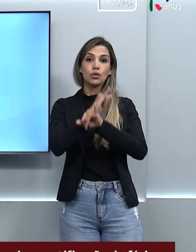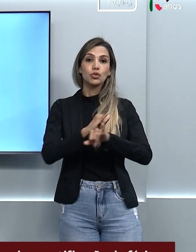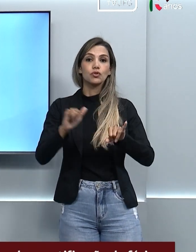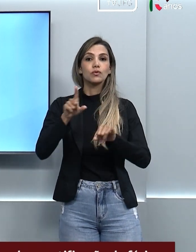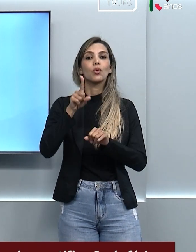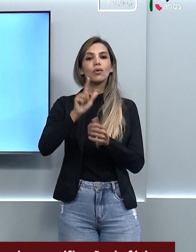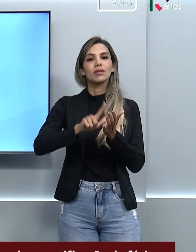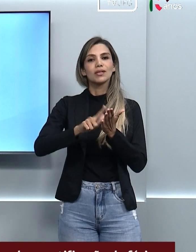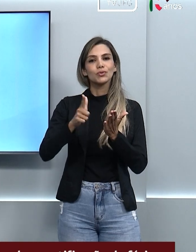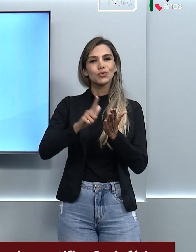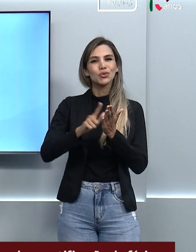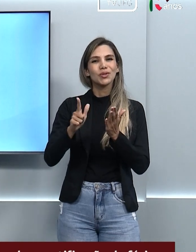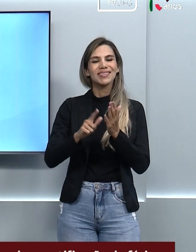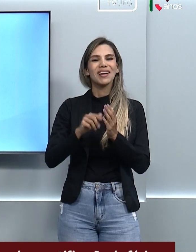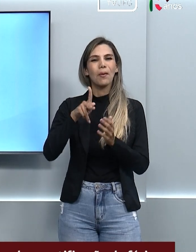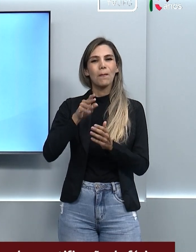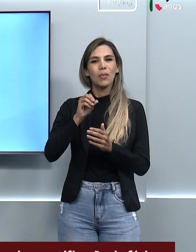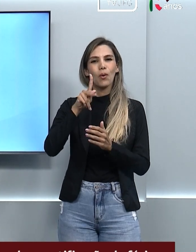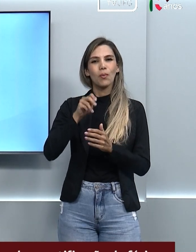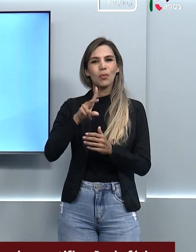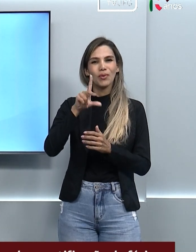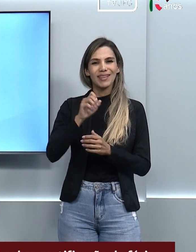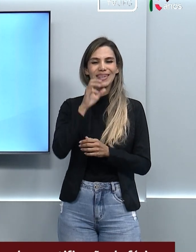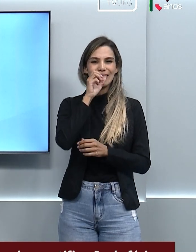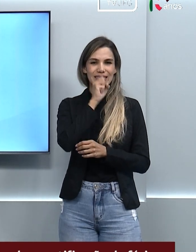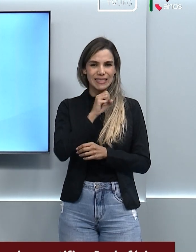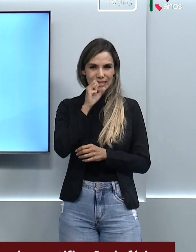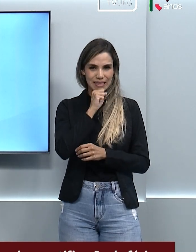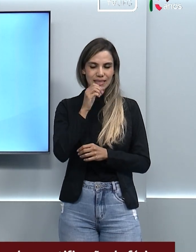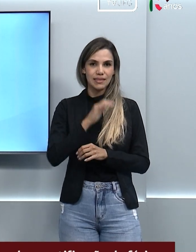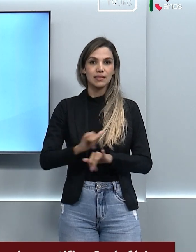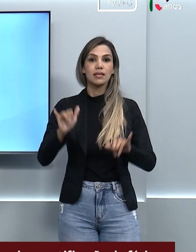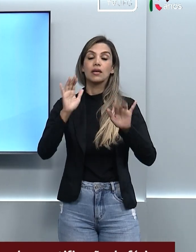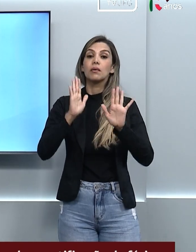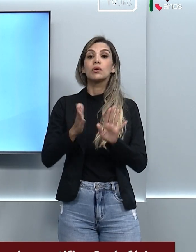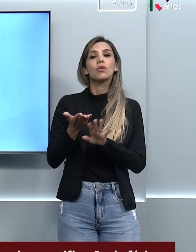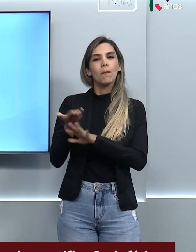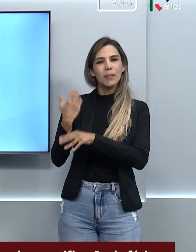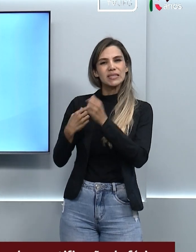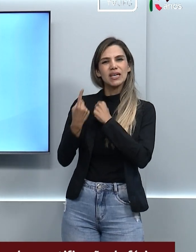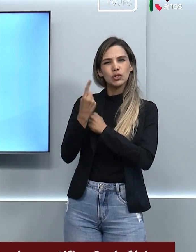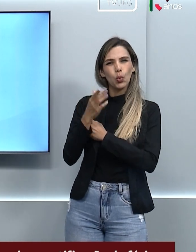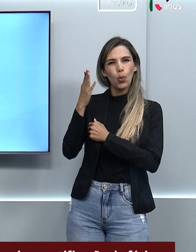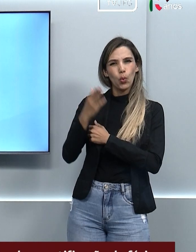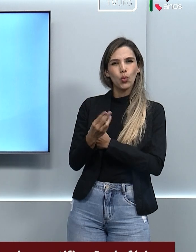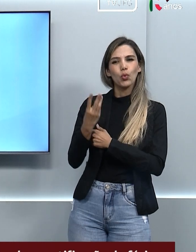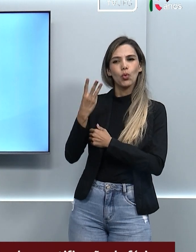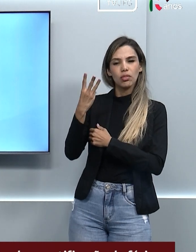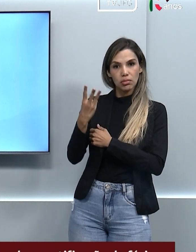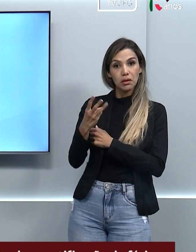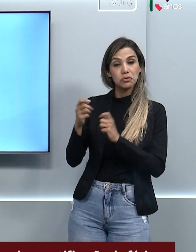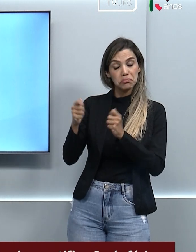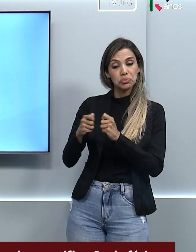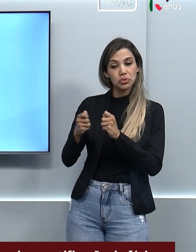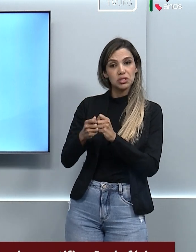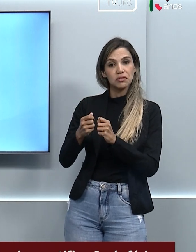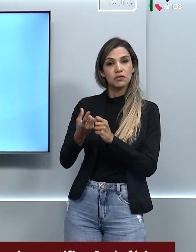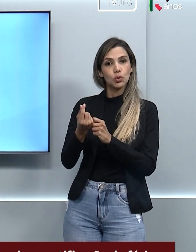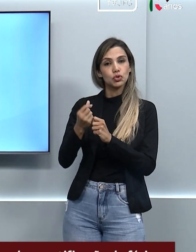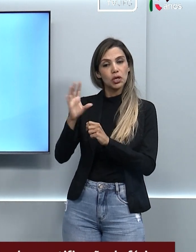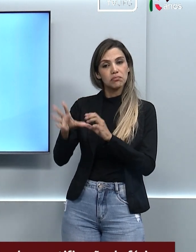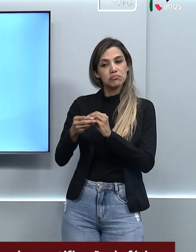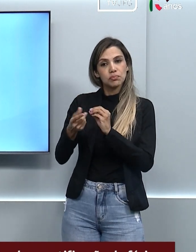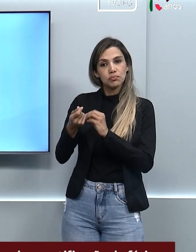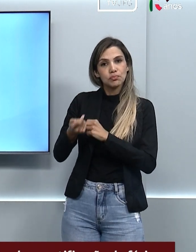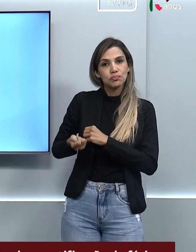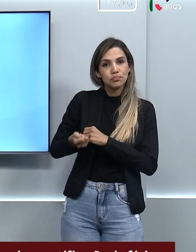O Popular no sábado. Essa gratificação antigamente era de 1/3 do subsídio, mas ela foi aumentada